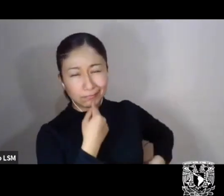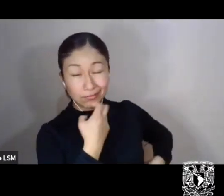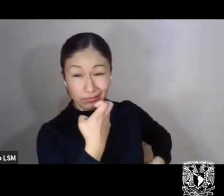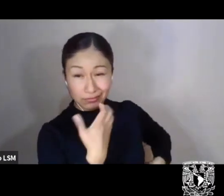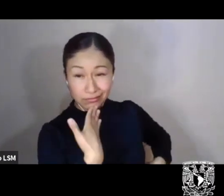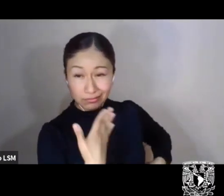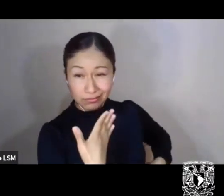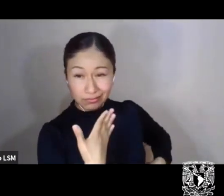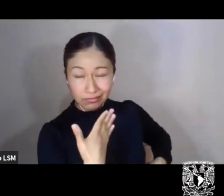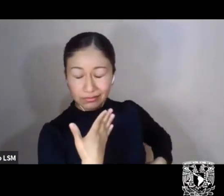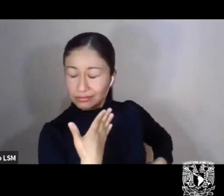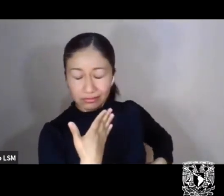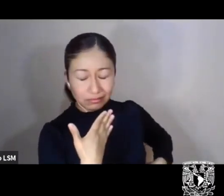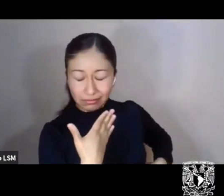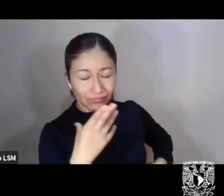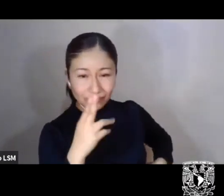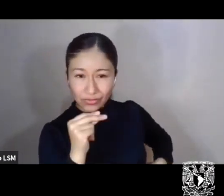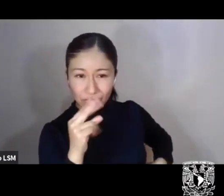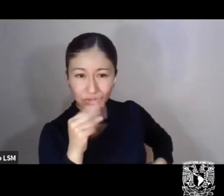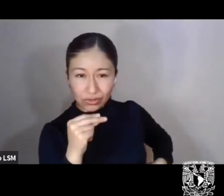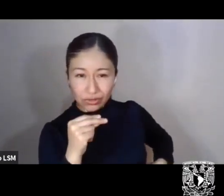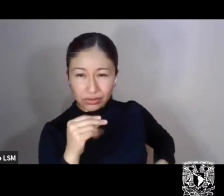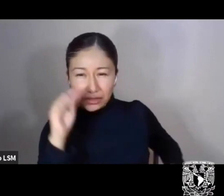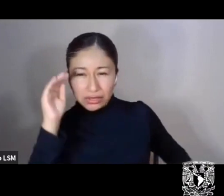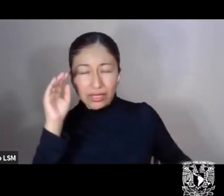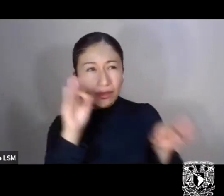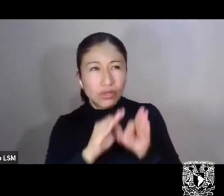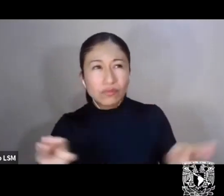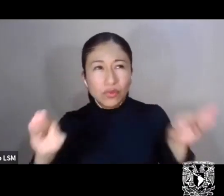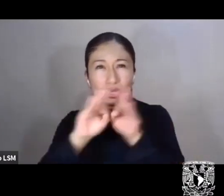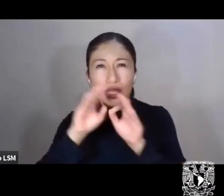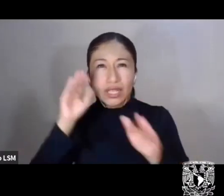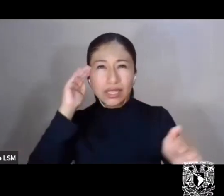pues digo, reitero, como esta cuestión de las buenas prácticas, ¿no?